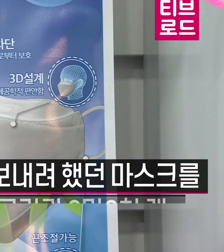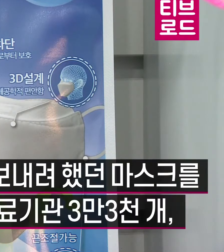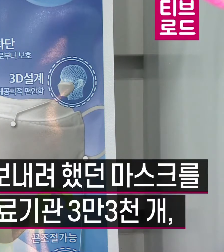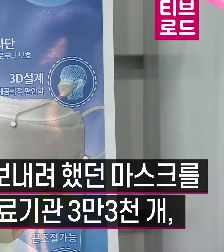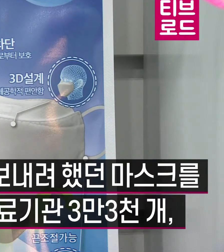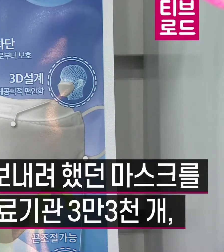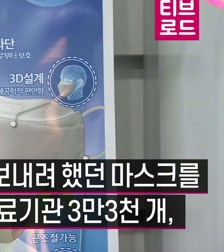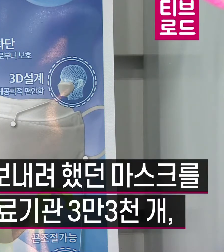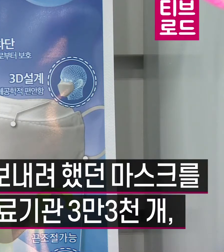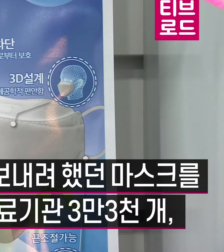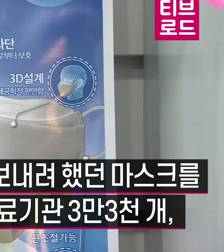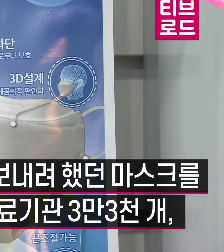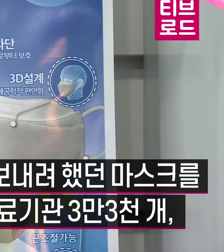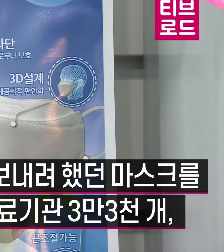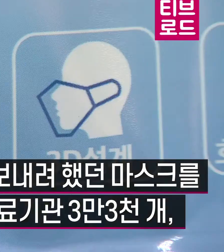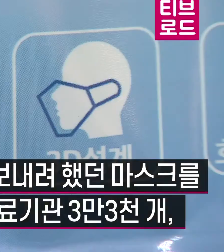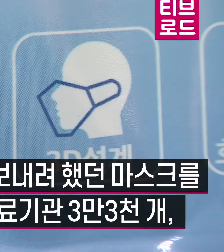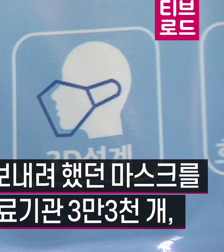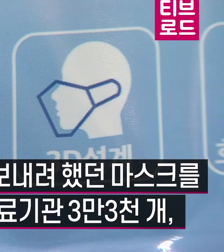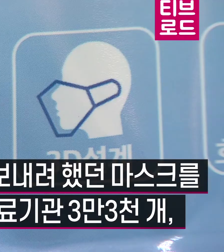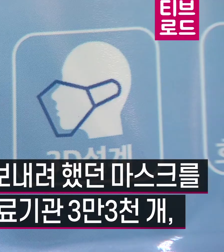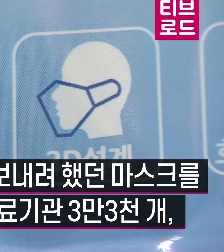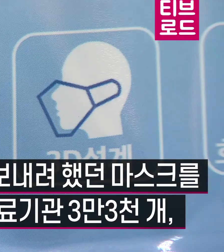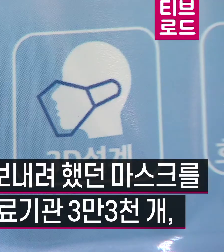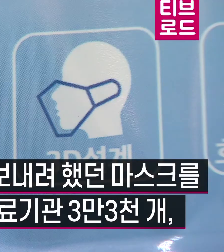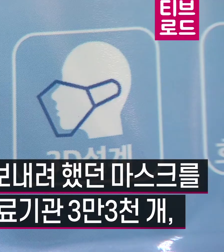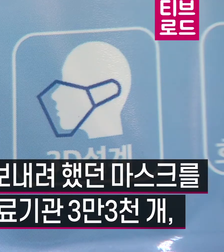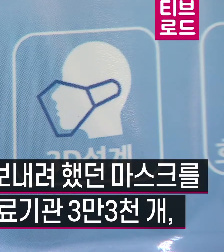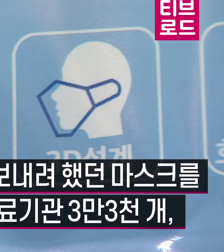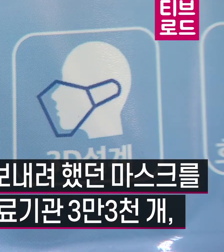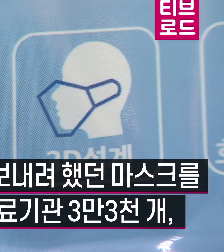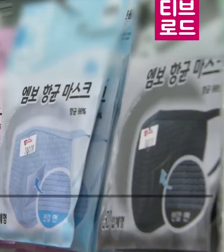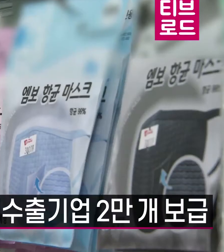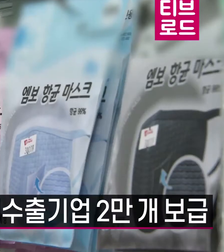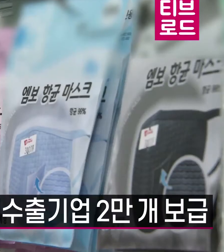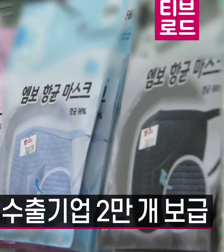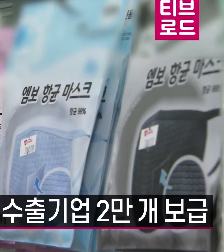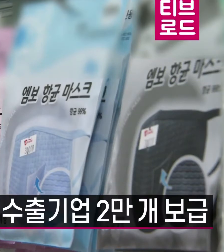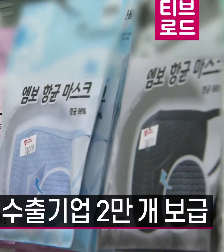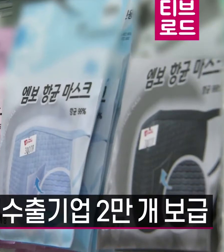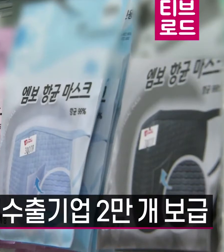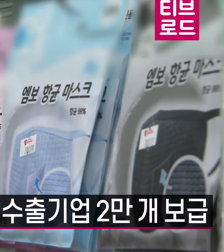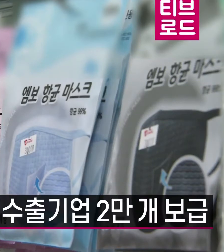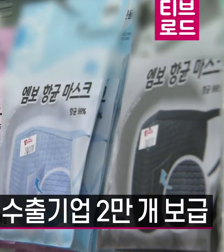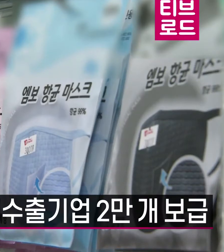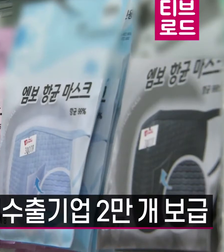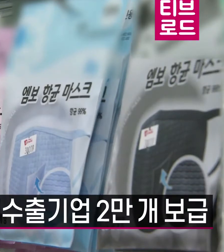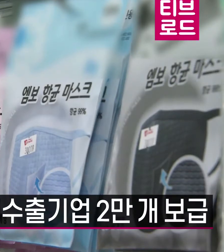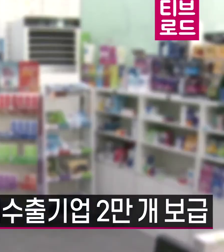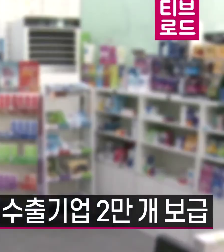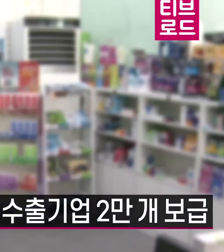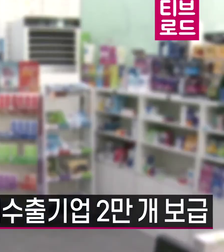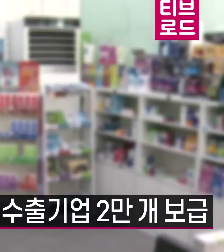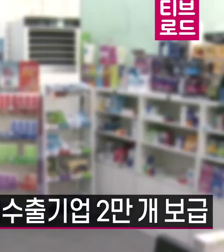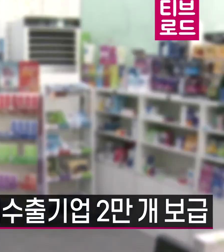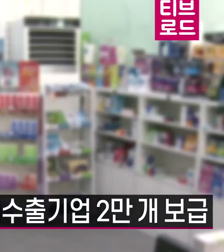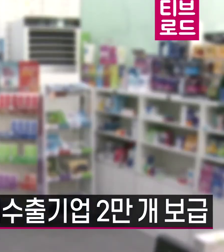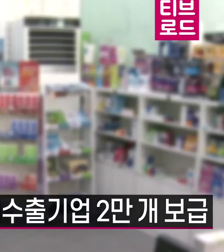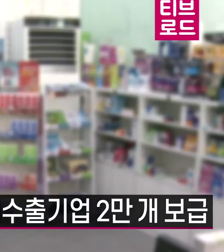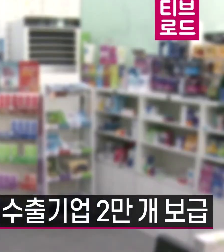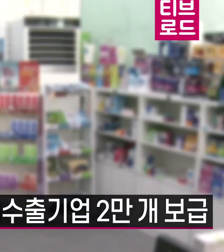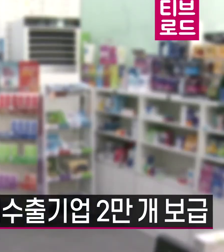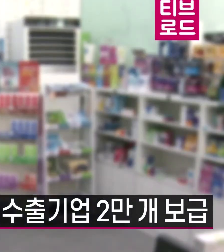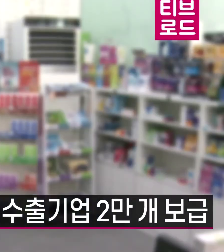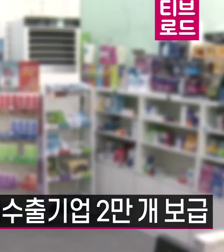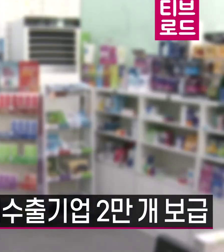마스크를 천안 4만 개, 약국과 의료기관 3만 3천 개, 운수 종사자 8천 개, 영세